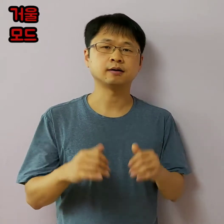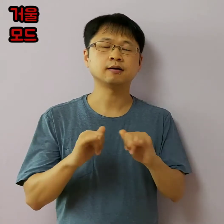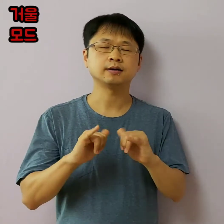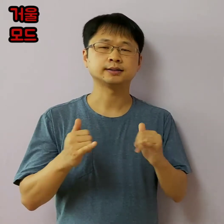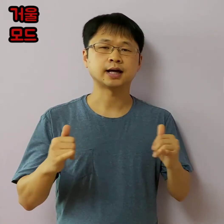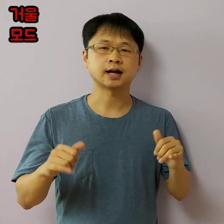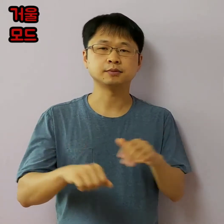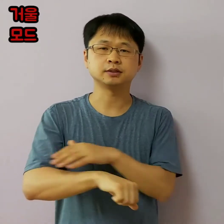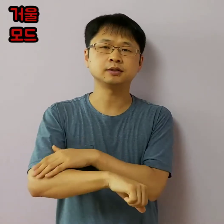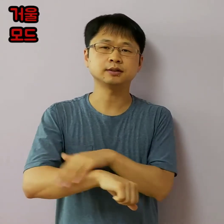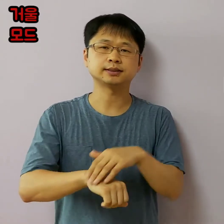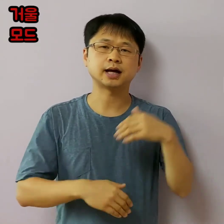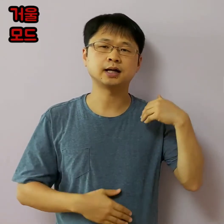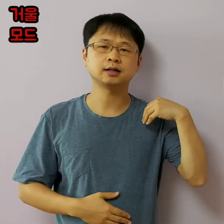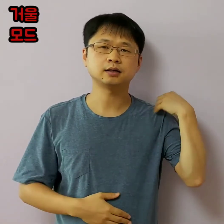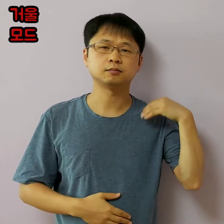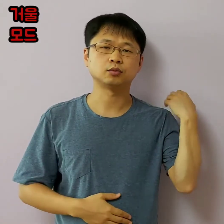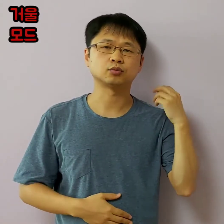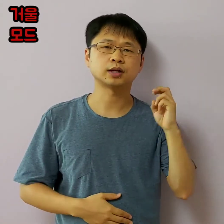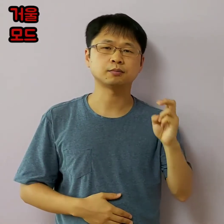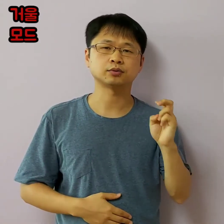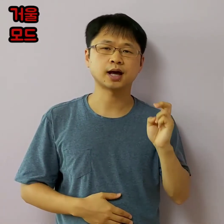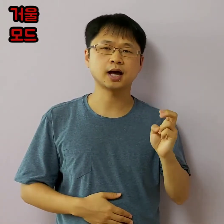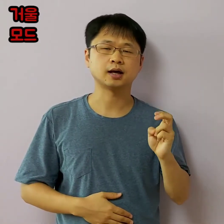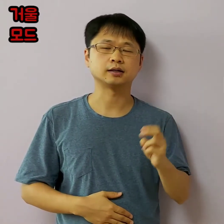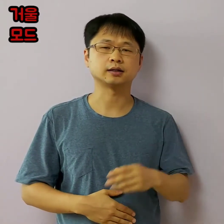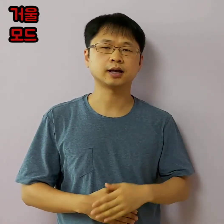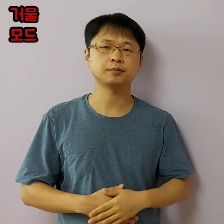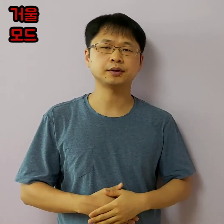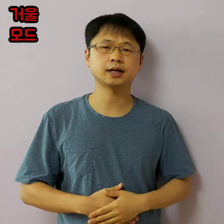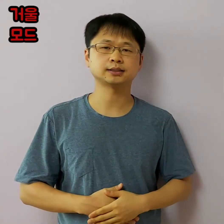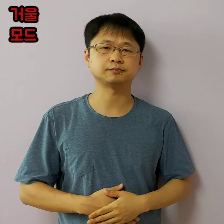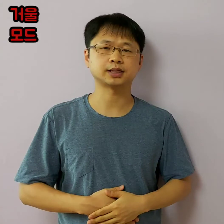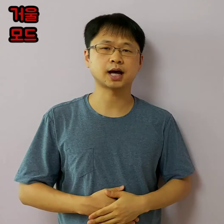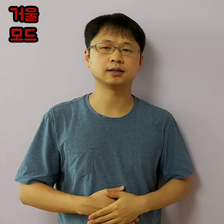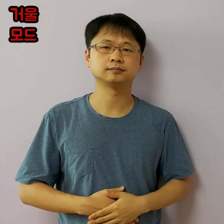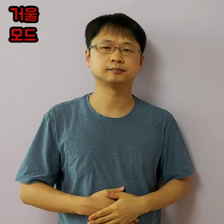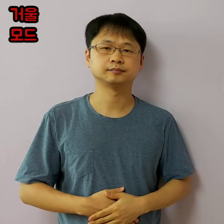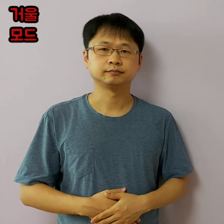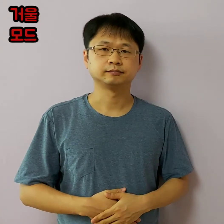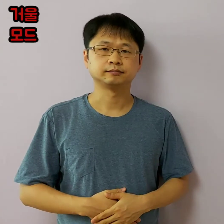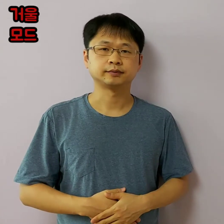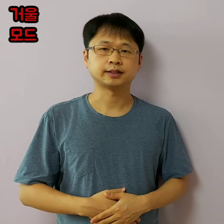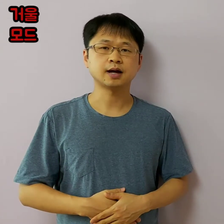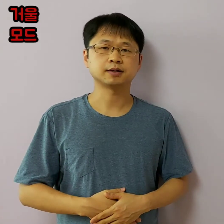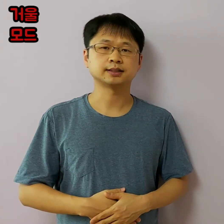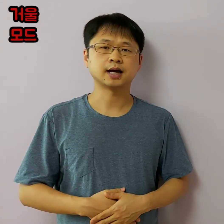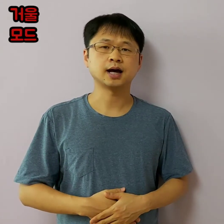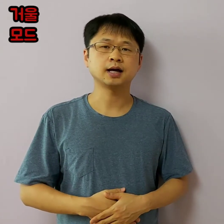그래서 사람을 잘 모르나 보다 이렇게 표현하였습니다. 네,